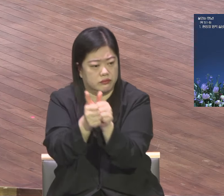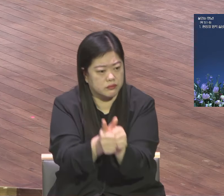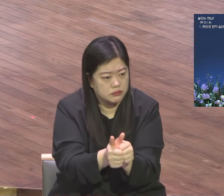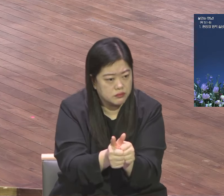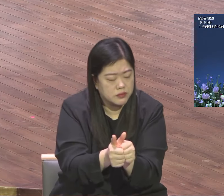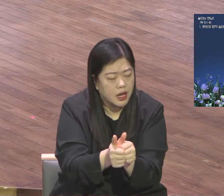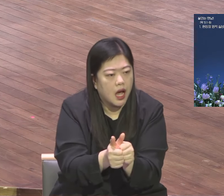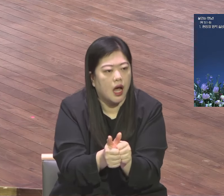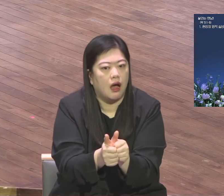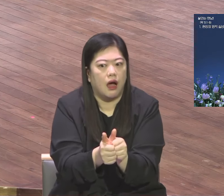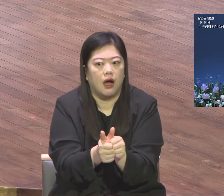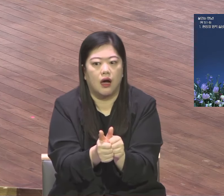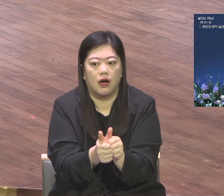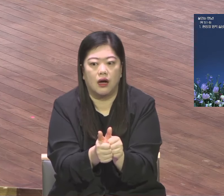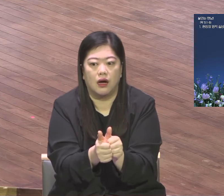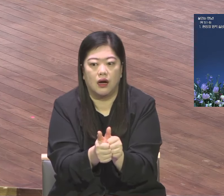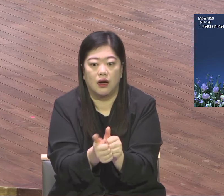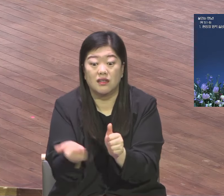단단히 준비하고 와야 돼요.